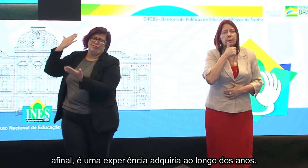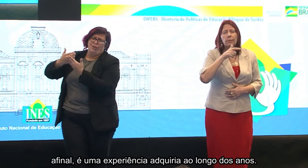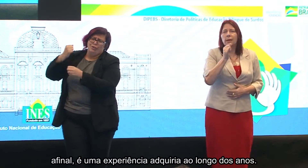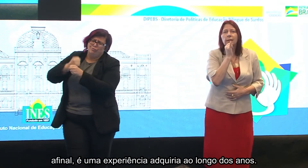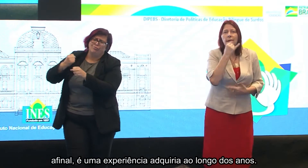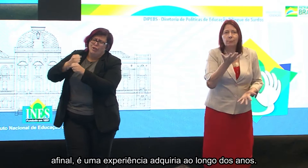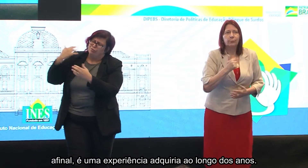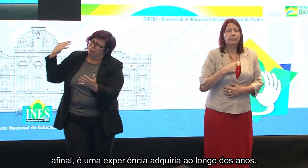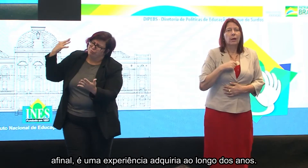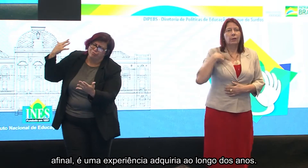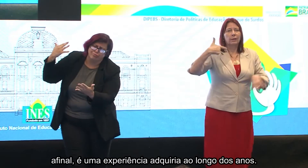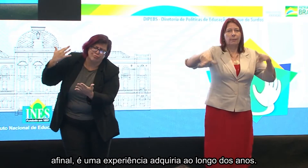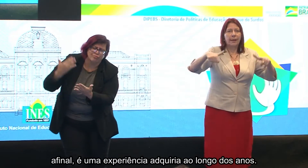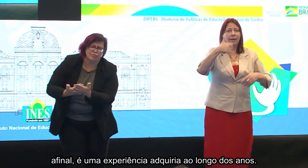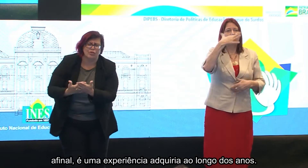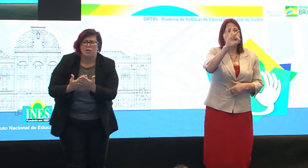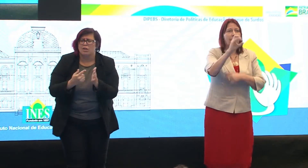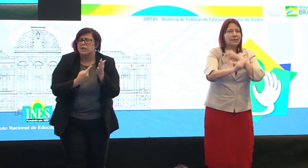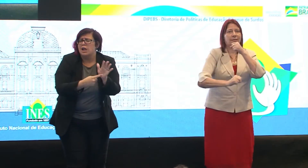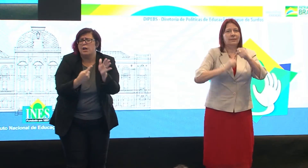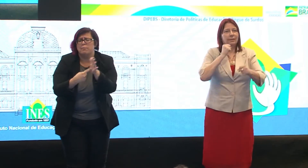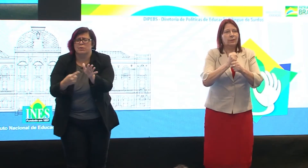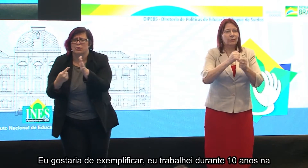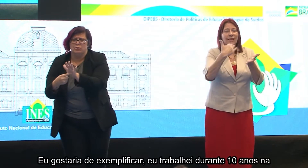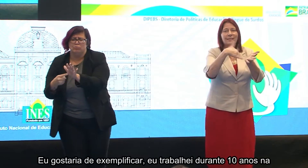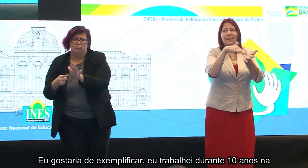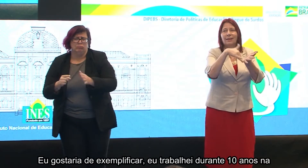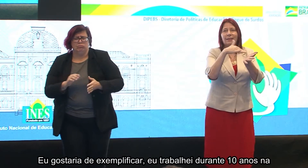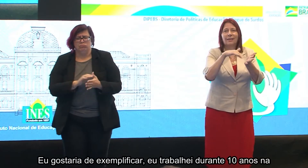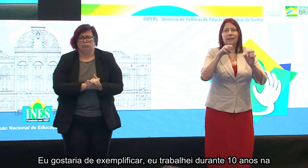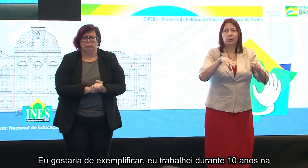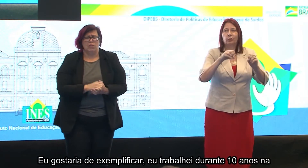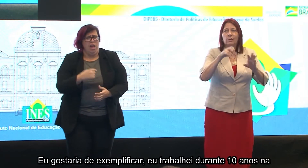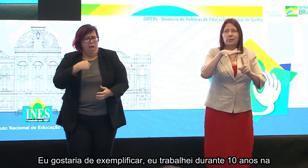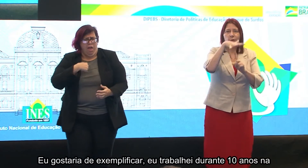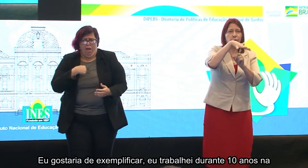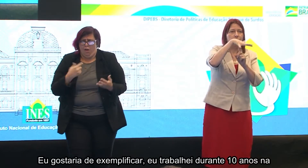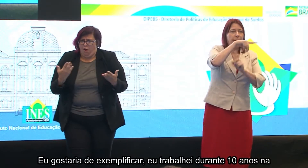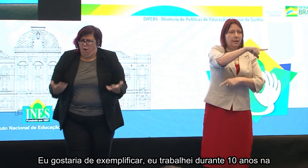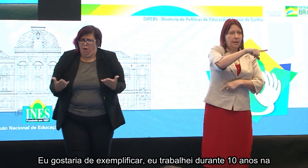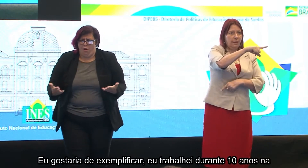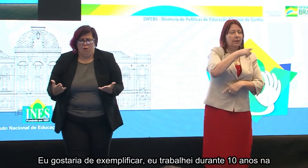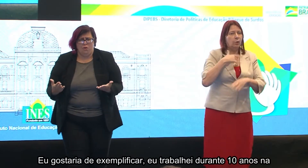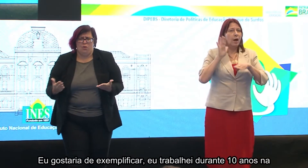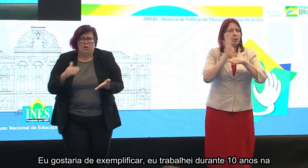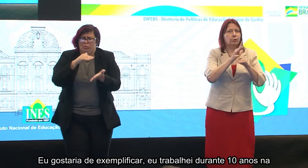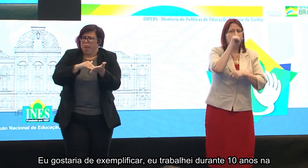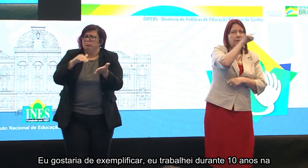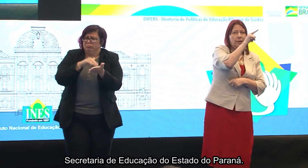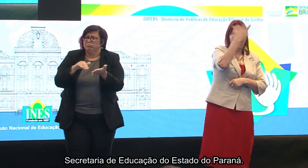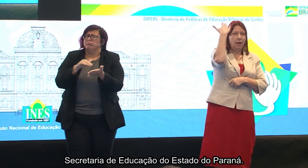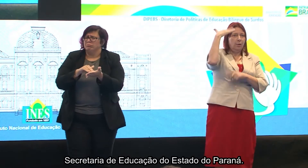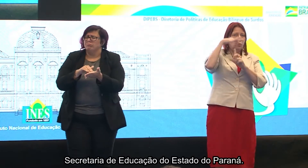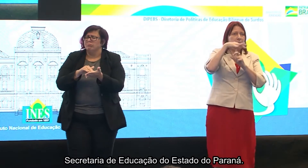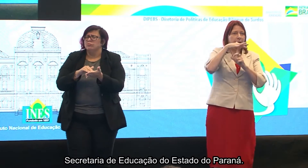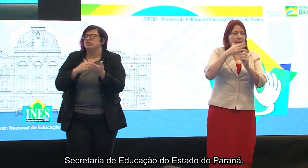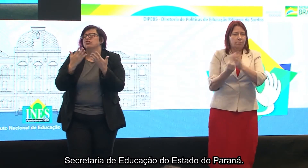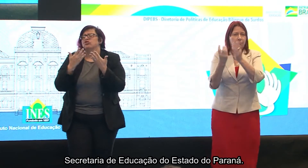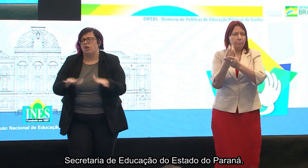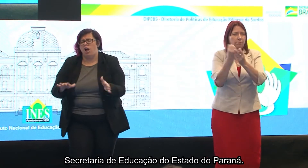experiência adquirida ao longo dos anos. Eu gostaria de exemplificar, eu trabalhei durante 10 anos na Secretaria de Educação do Paraná,